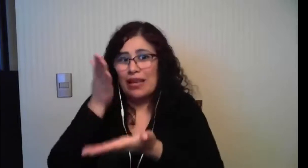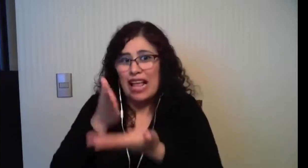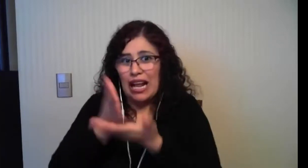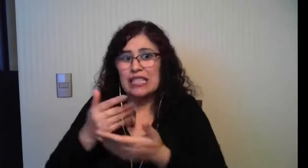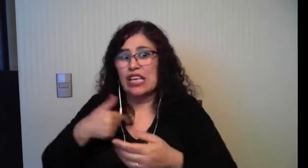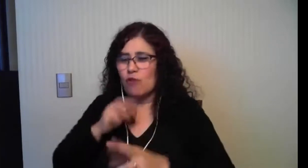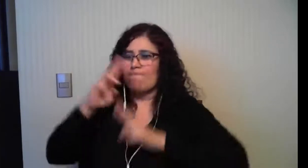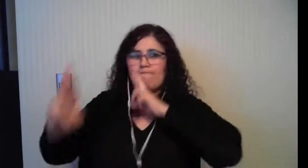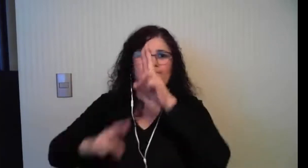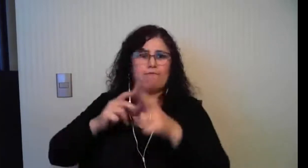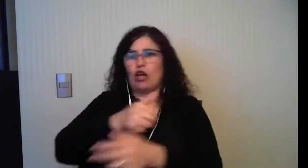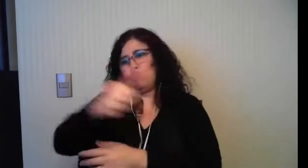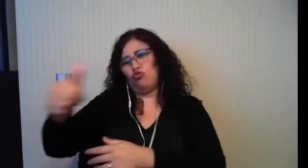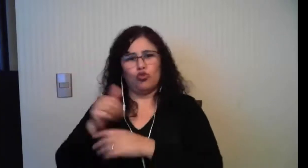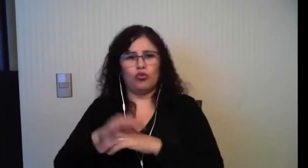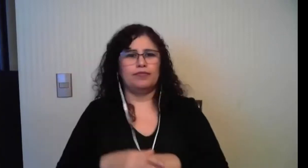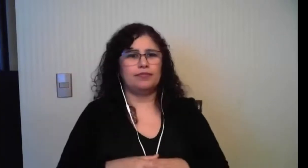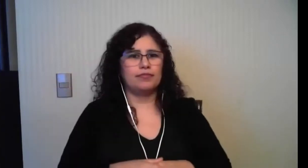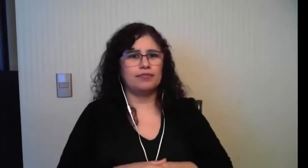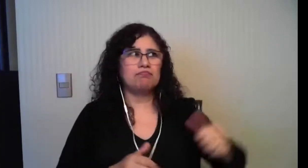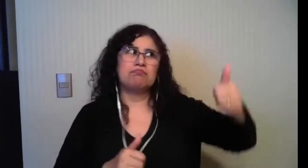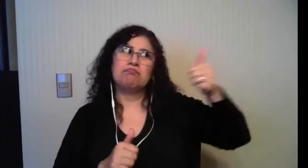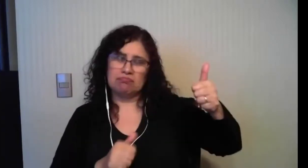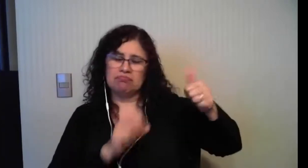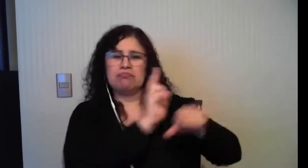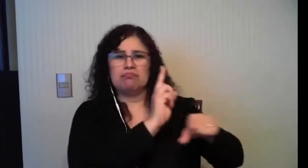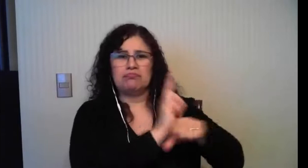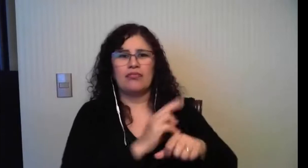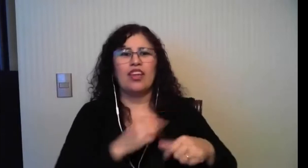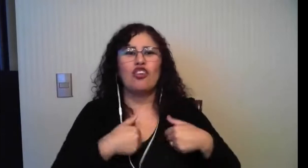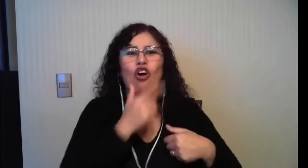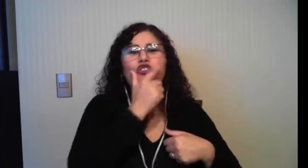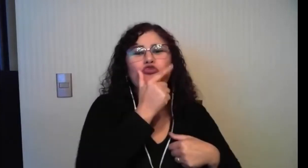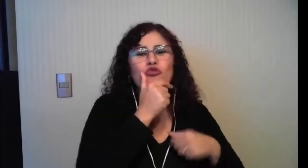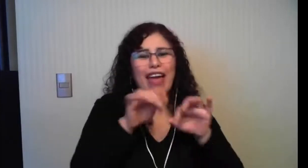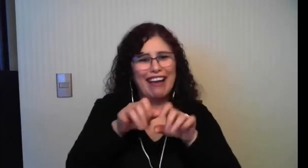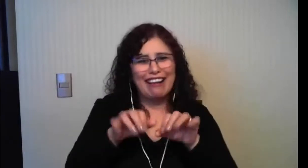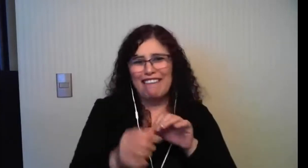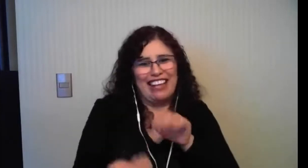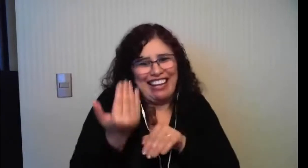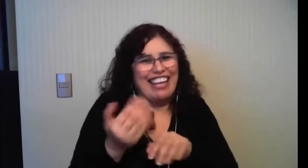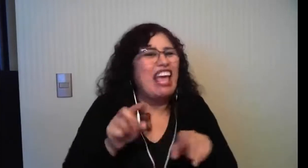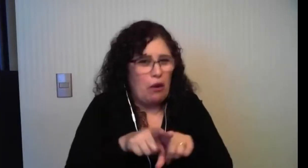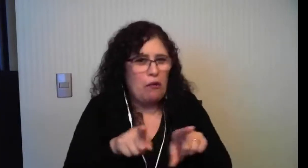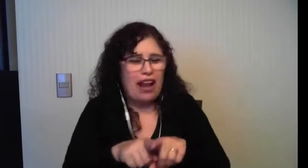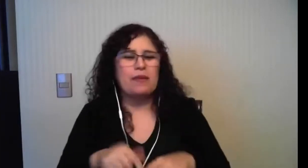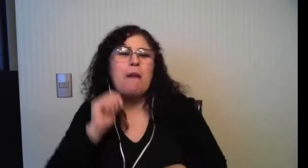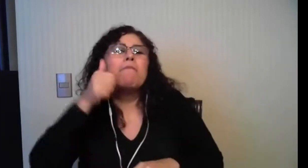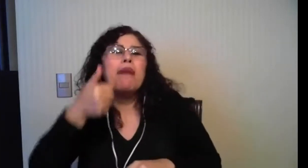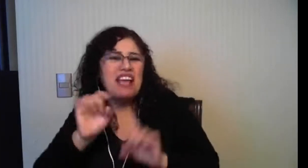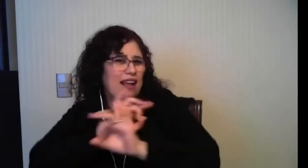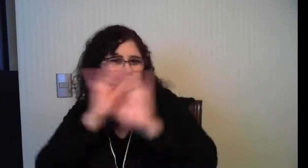parece? Me parece, profe. Igual le voy a dejar escrito mi duda aquí y se la voy a Sí, enviar. perfecto, mañana la aclaramos y la